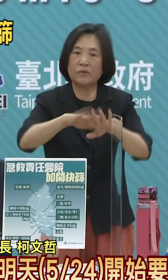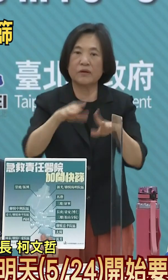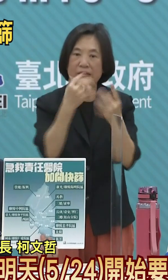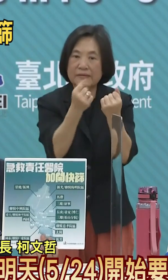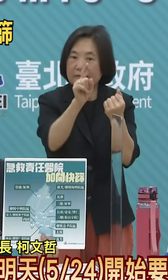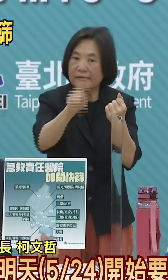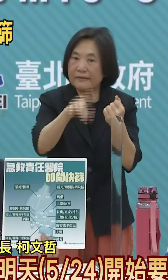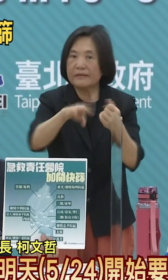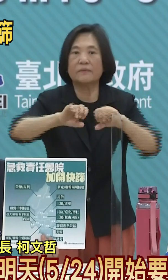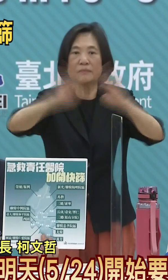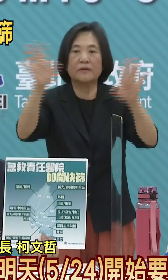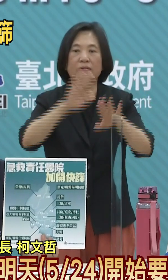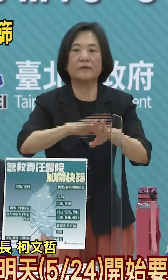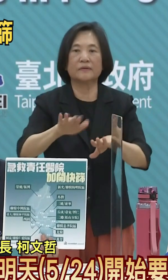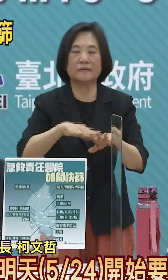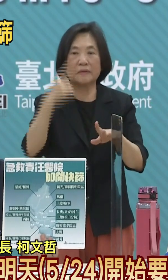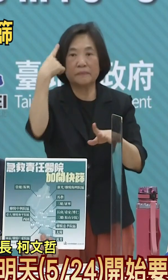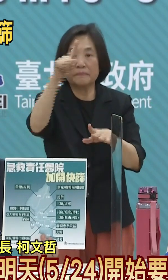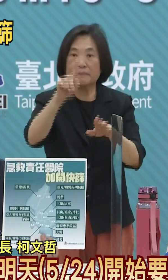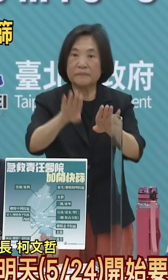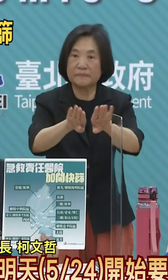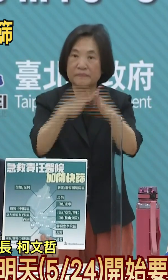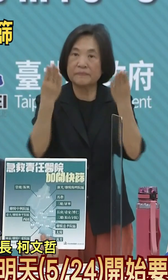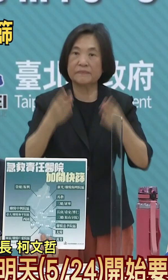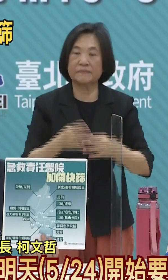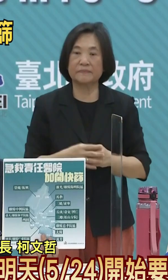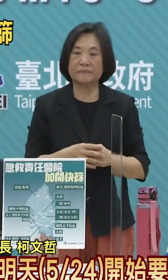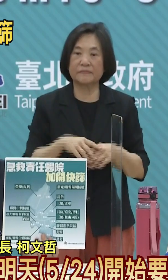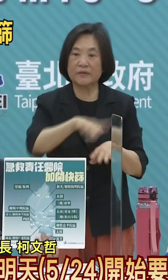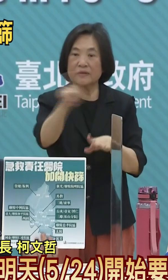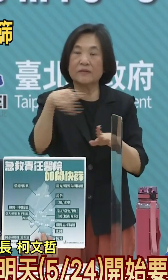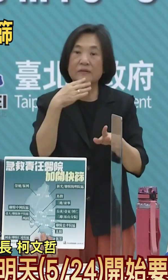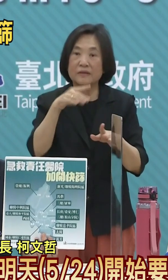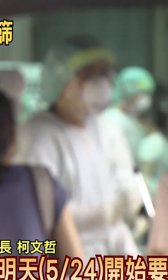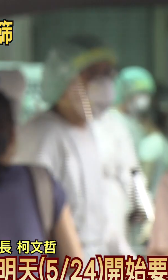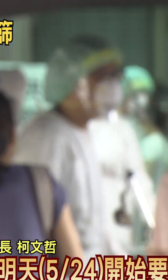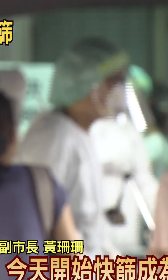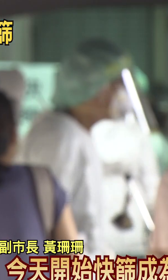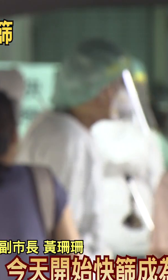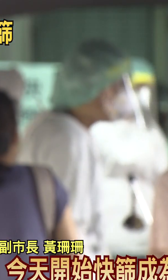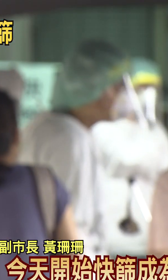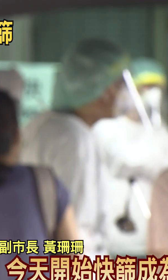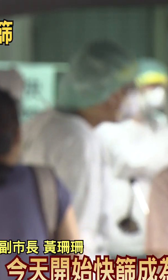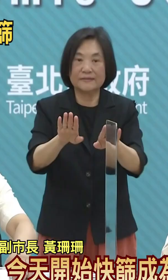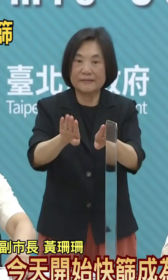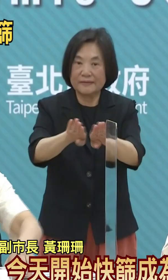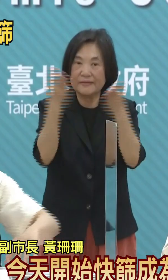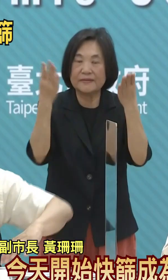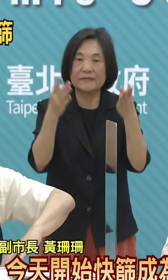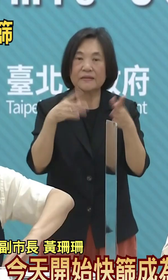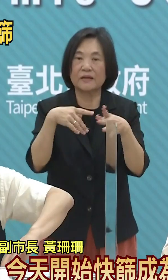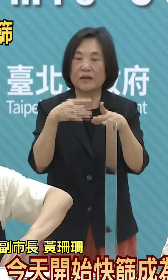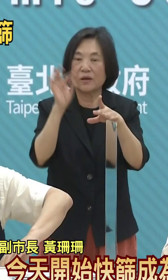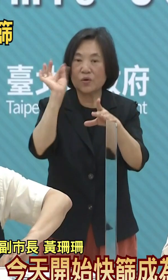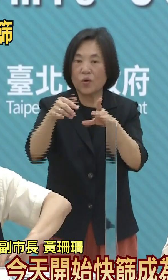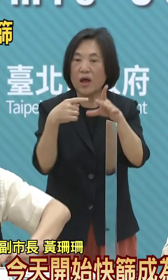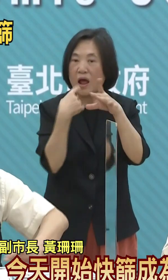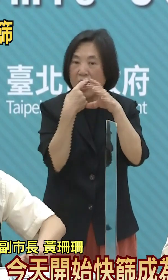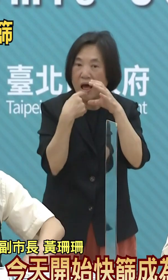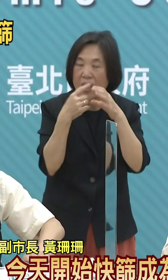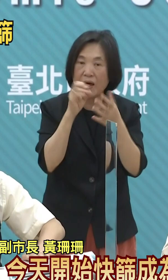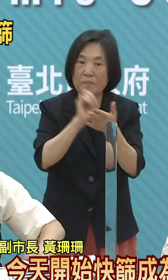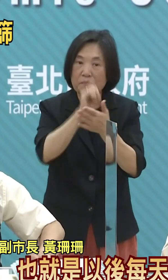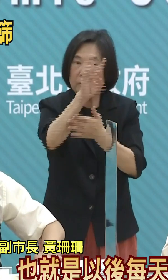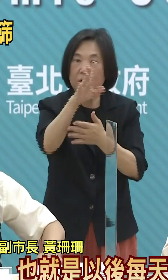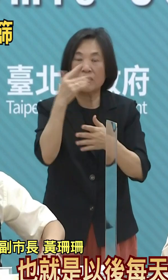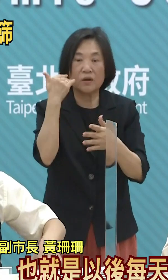你知道哦。从明天开始哦，要加入快筛的行列。 今天开始，快筛成为通报的对象，也